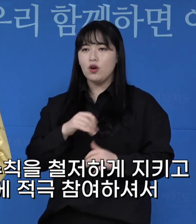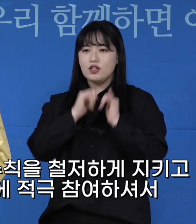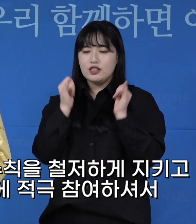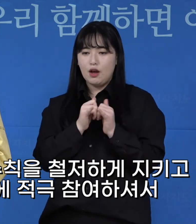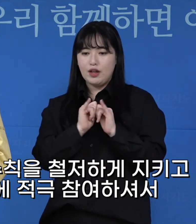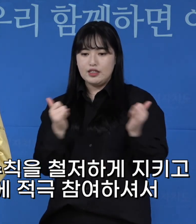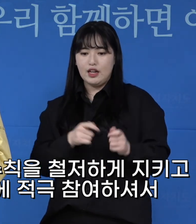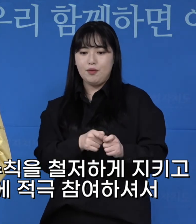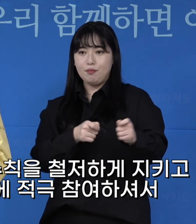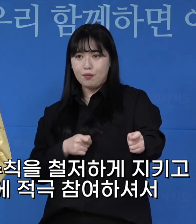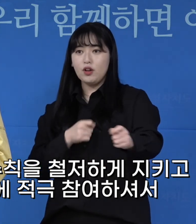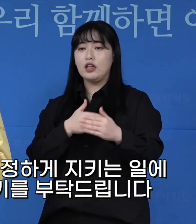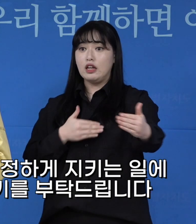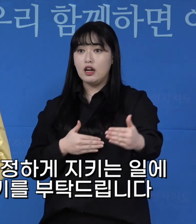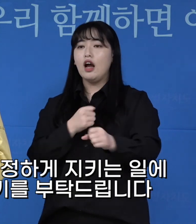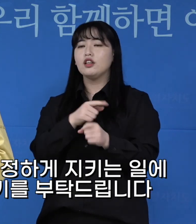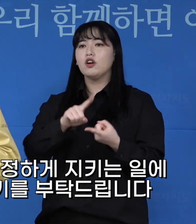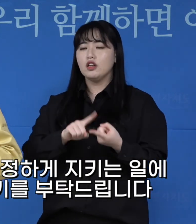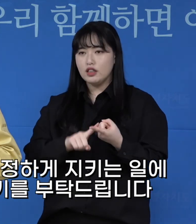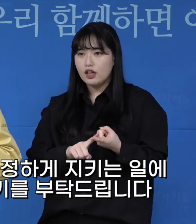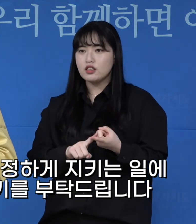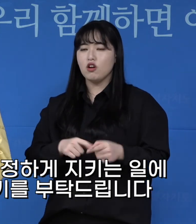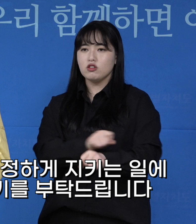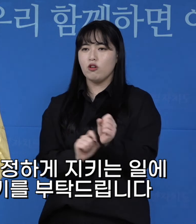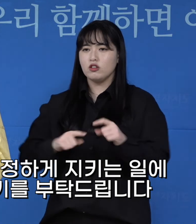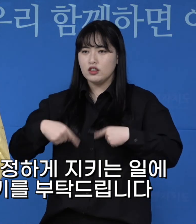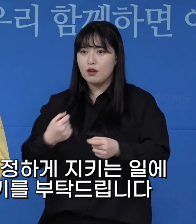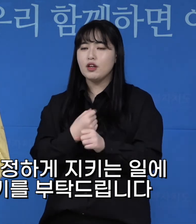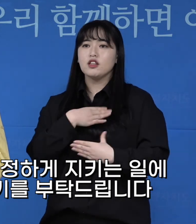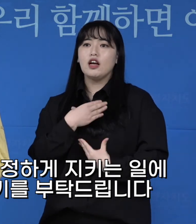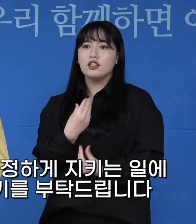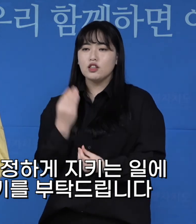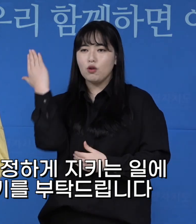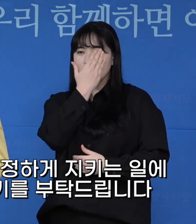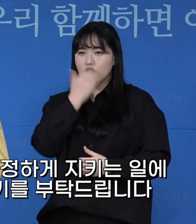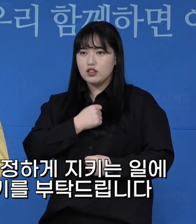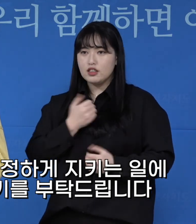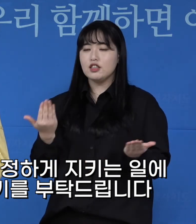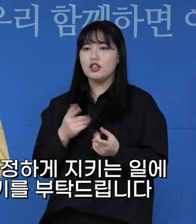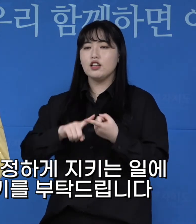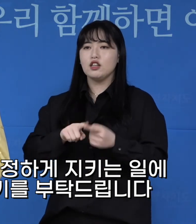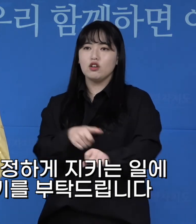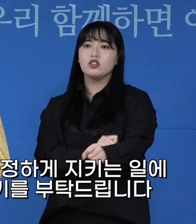두기에 적극 참여하셔서 제주를 안전하고 청정하게 지키는 일에 적극